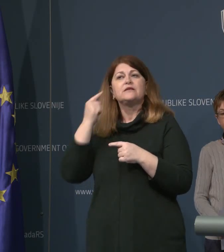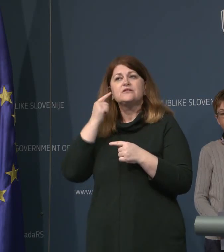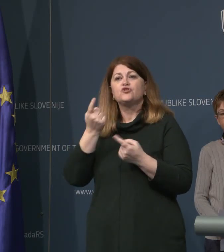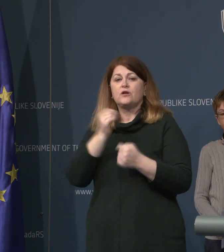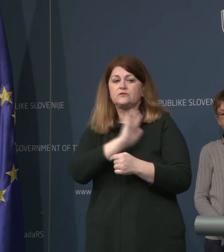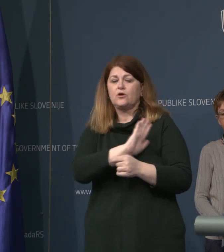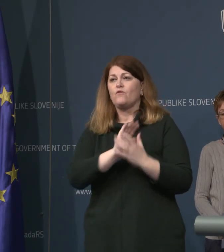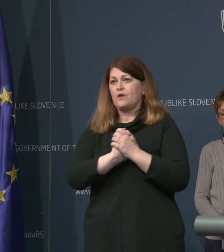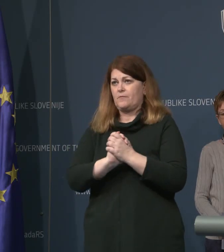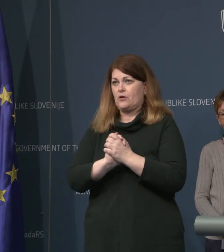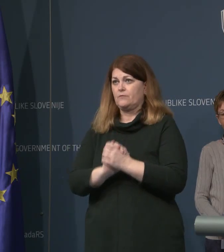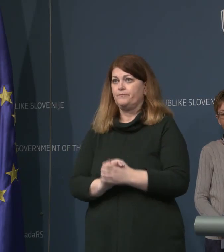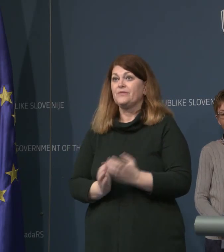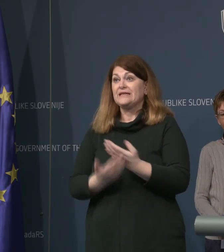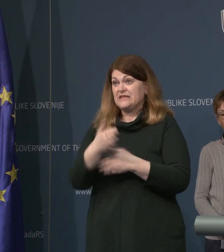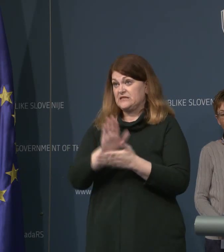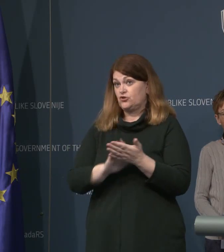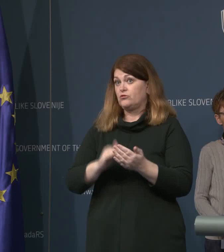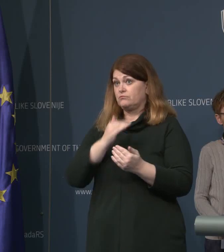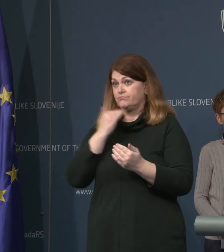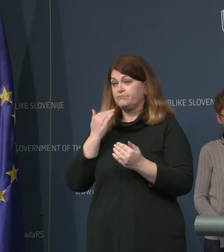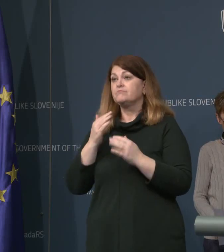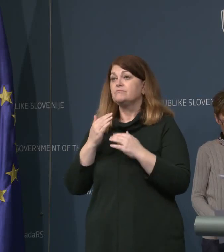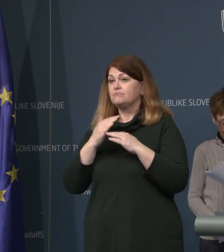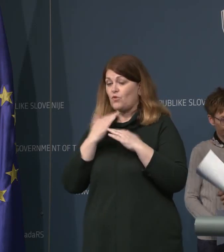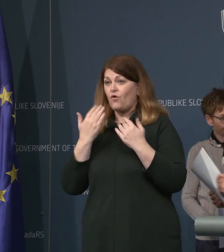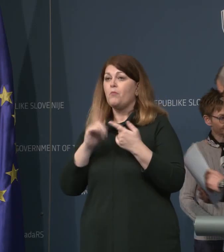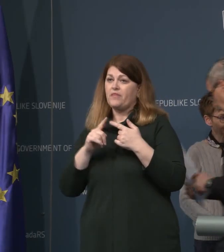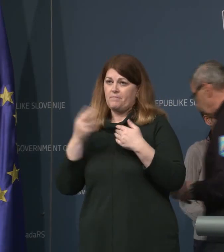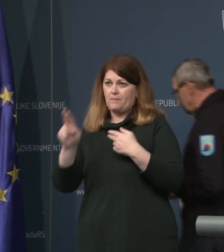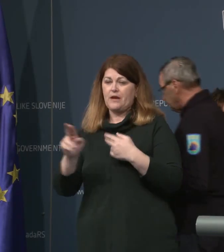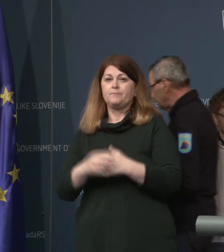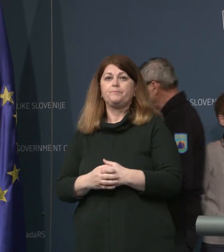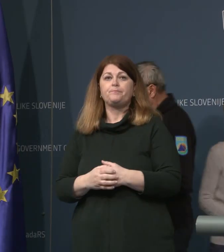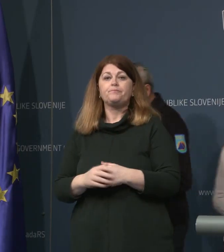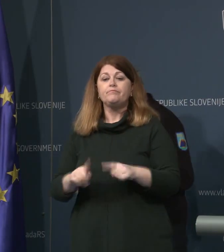mojih kolegov. Za uvod bi jaz toliko, hvala lepa.